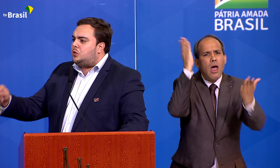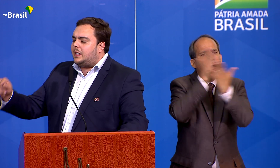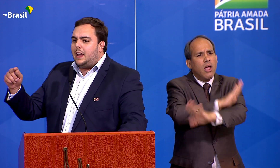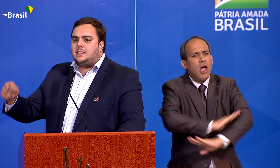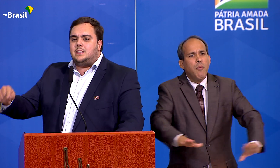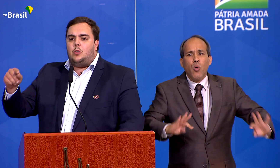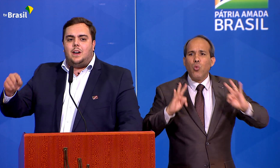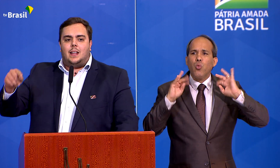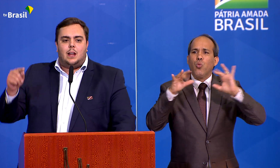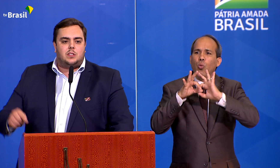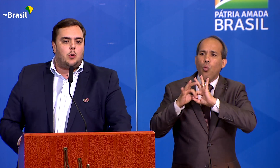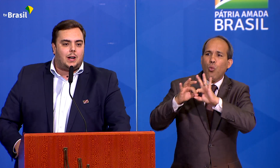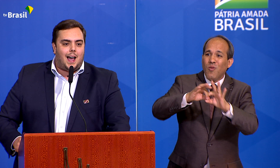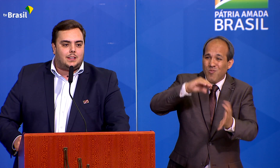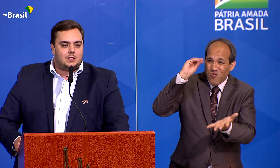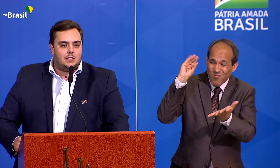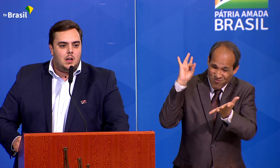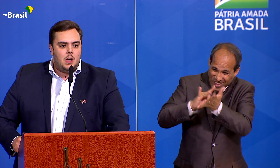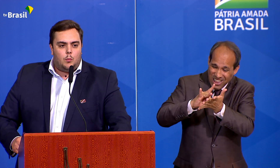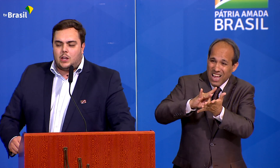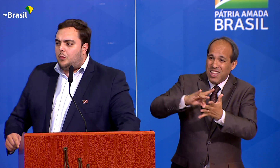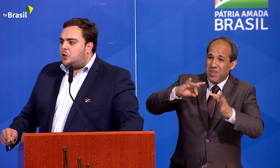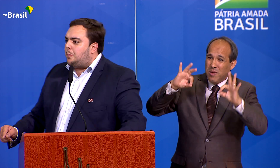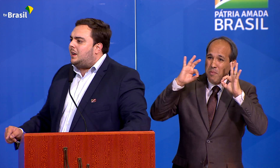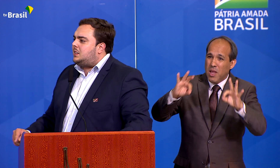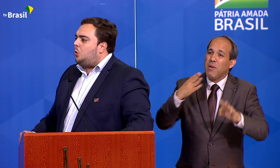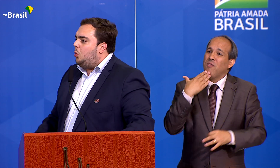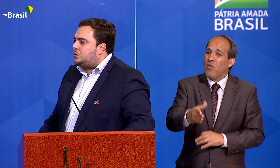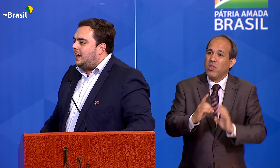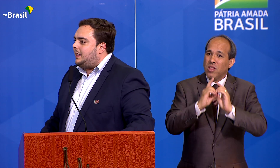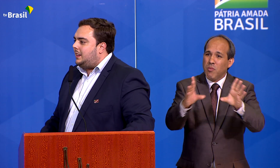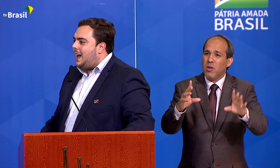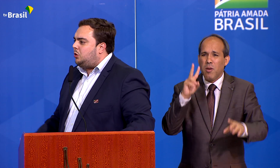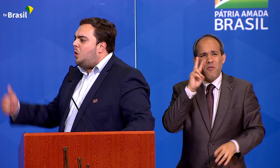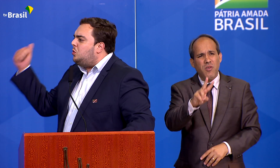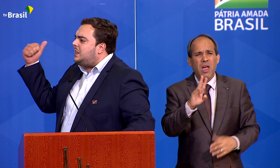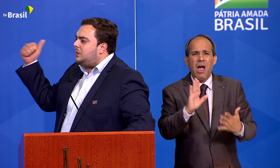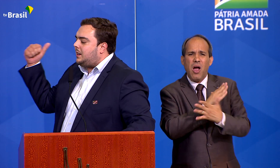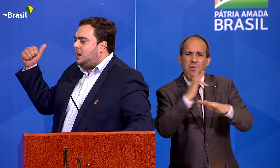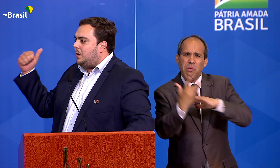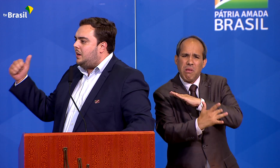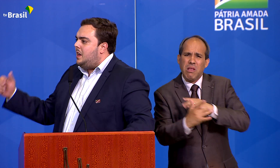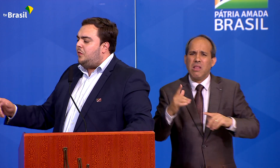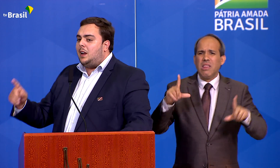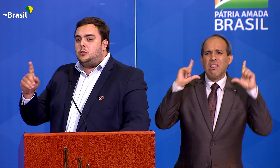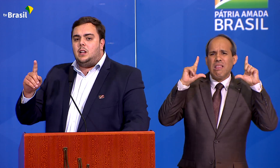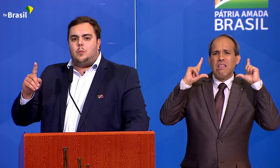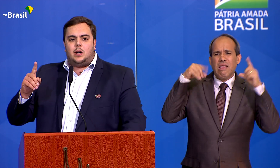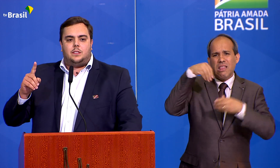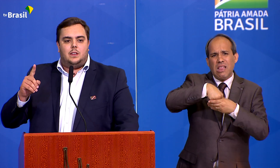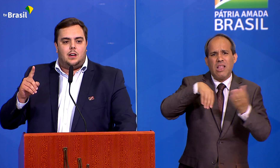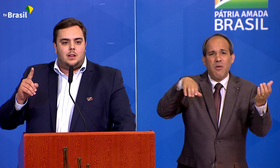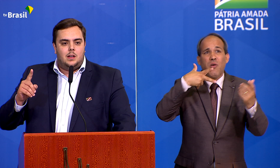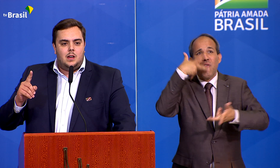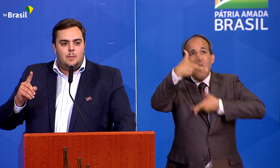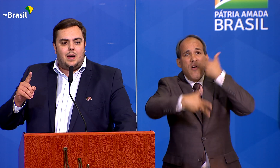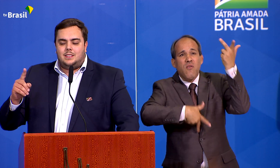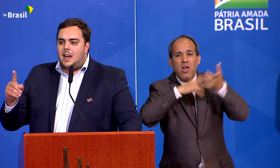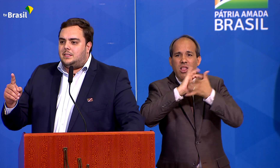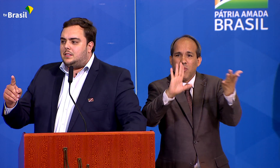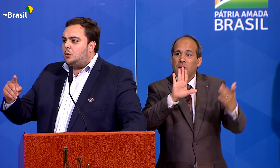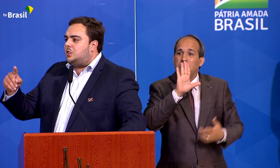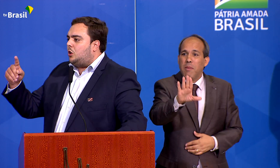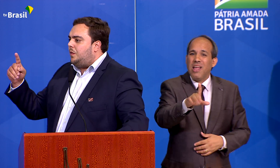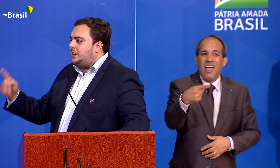que nos unir aqui todos aqueles que são verdadeiros Democratas porque eu vejo apenas alguns na internet ou algum dentro da câmara falando que democracia